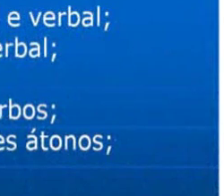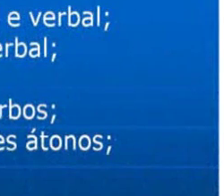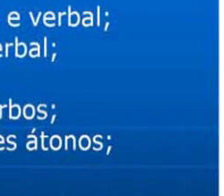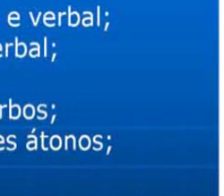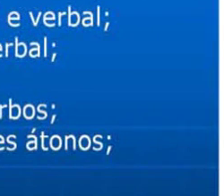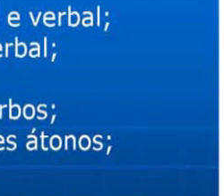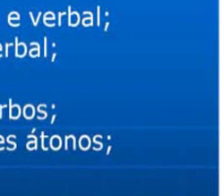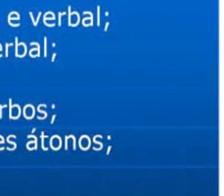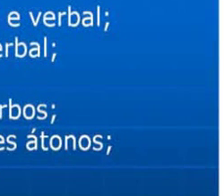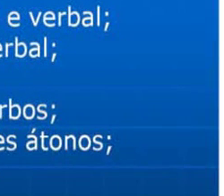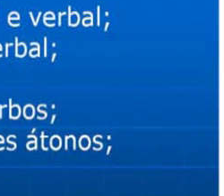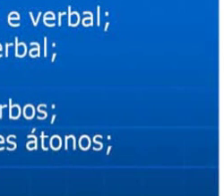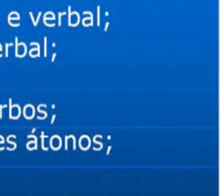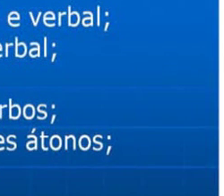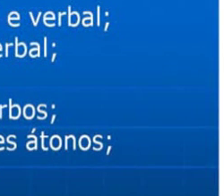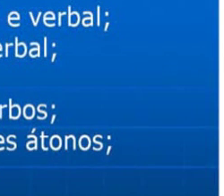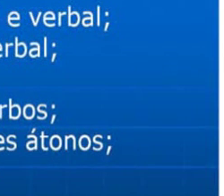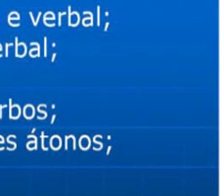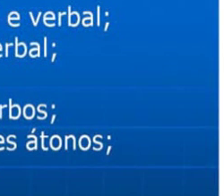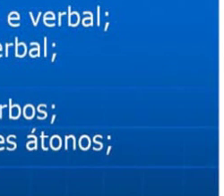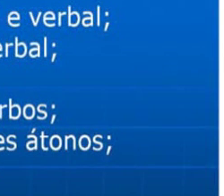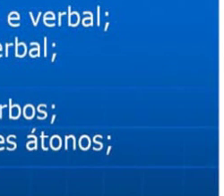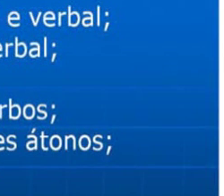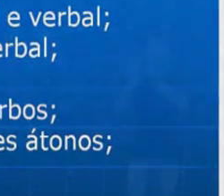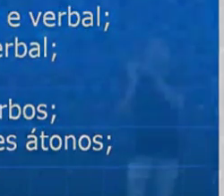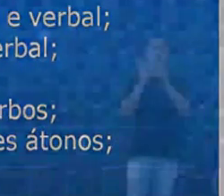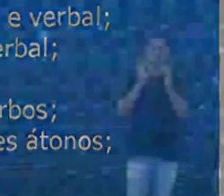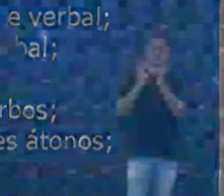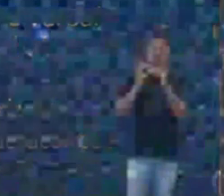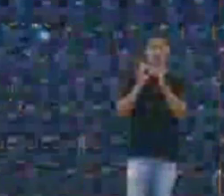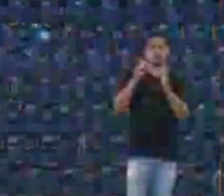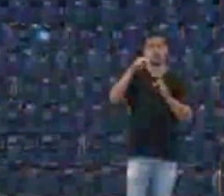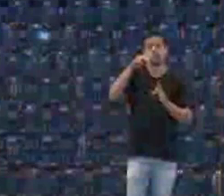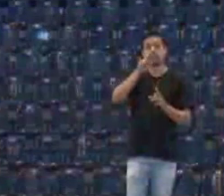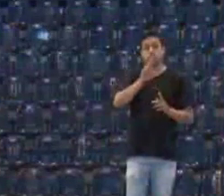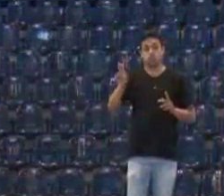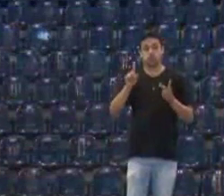Obediência às regras gramaticais de concordância nominal e verbal.